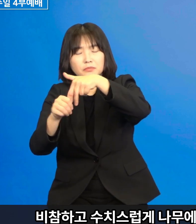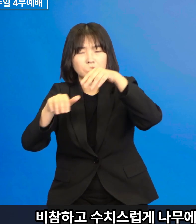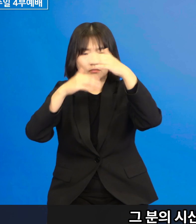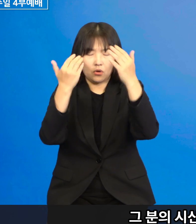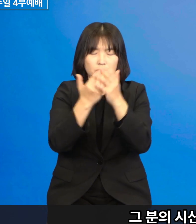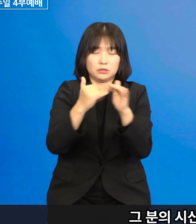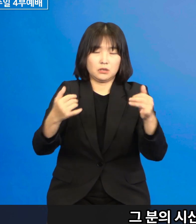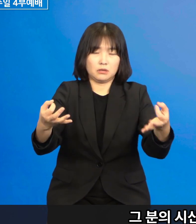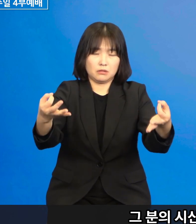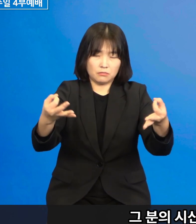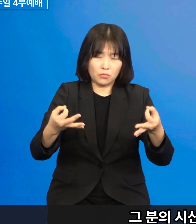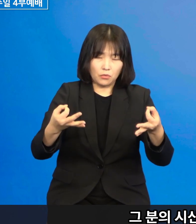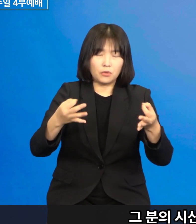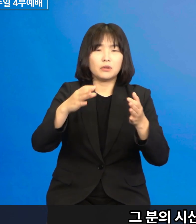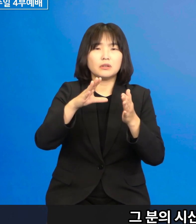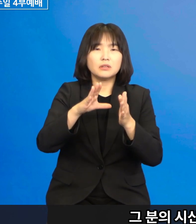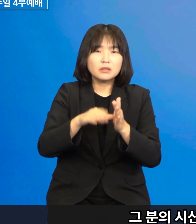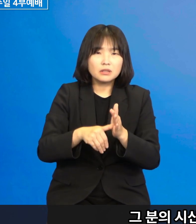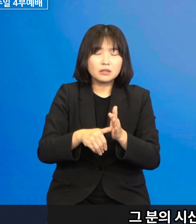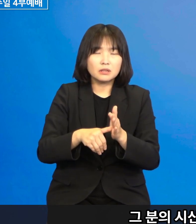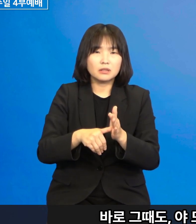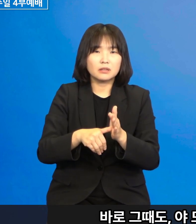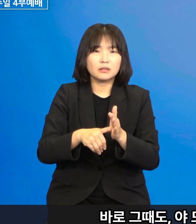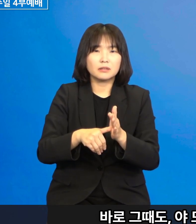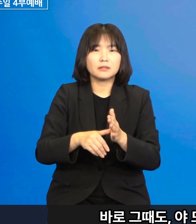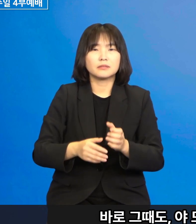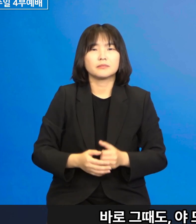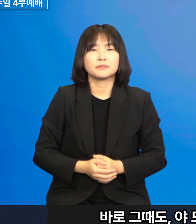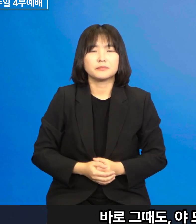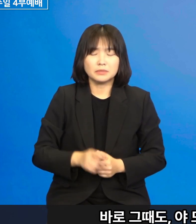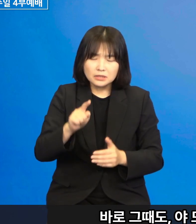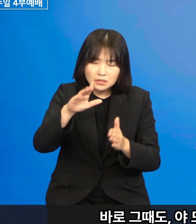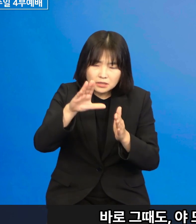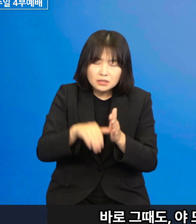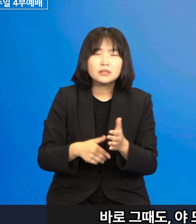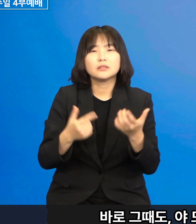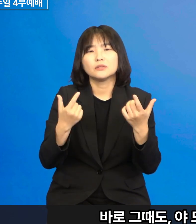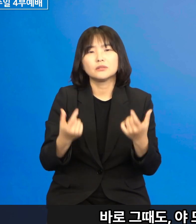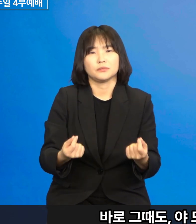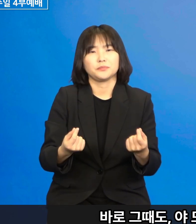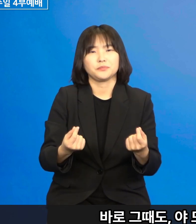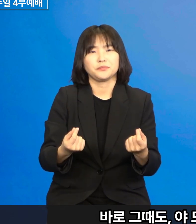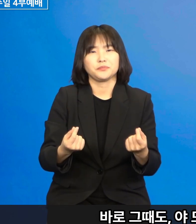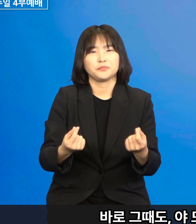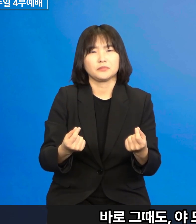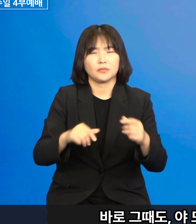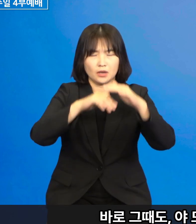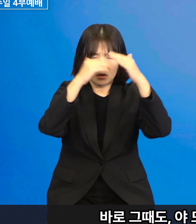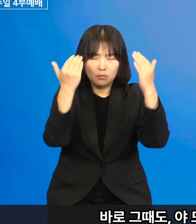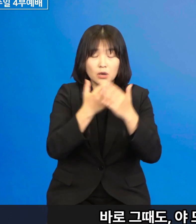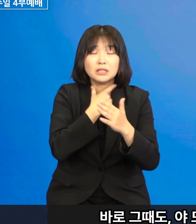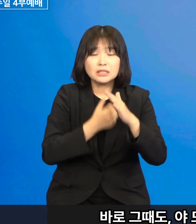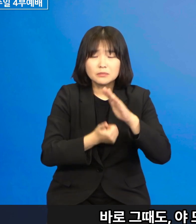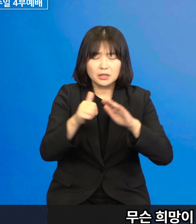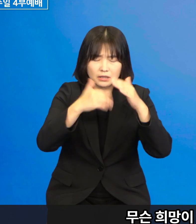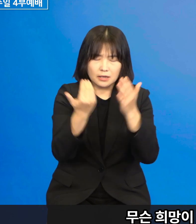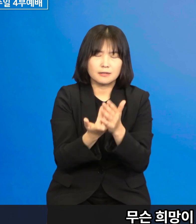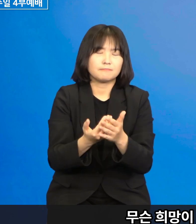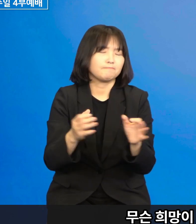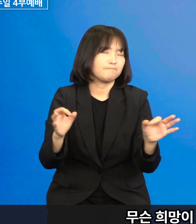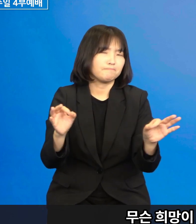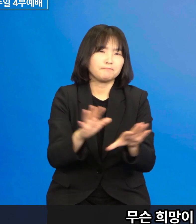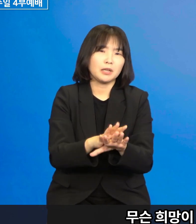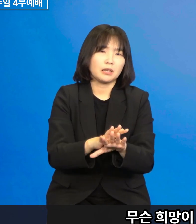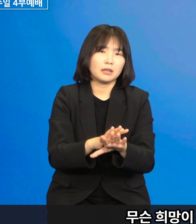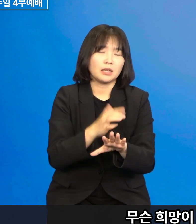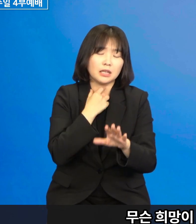보는 앞에서 그분의 시신이 매달려 있을 때, 바로 그때도 모든 희망은 다 사라졌고 무슨